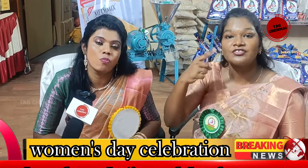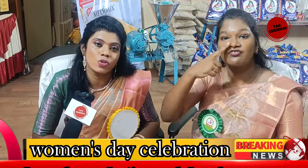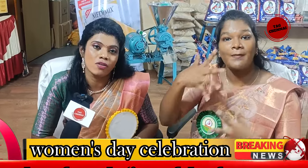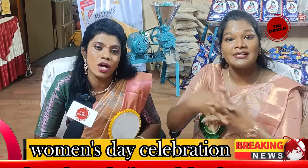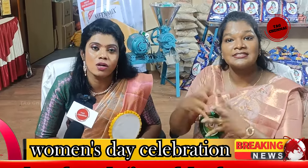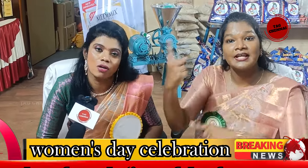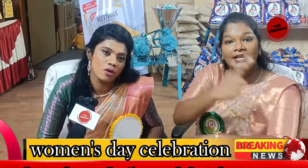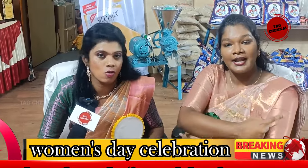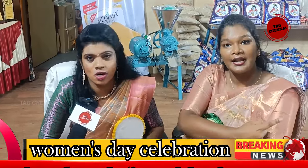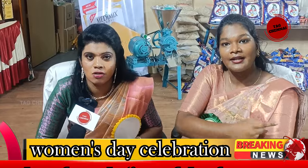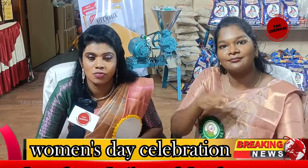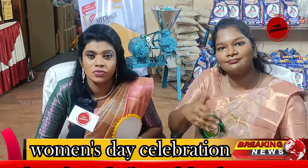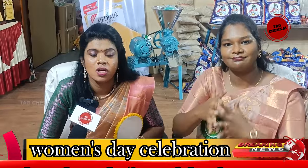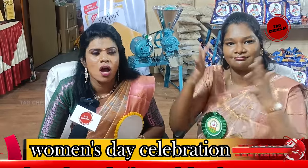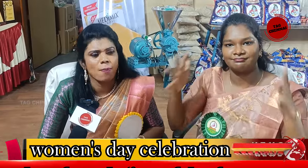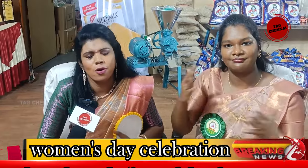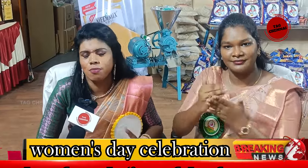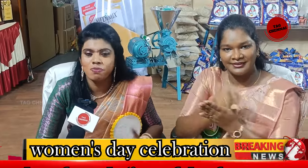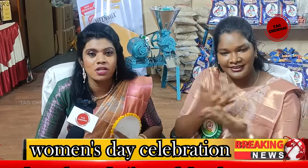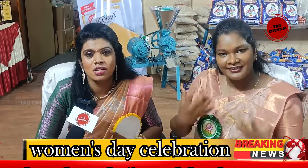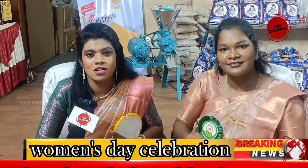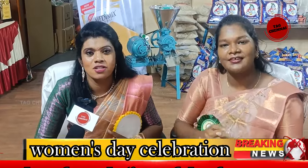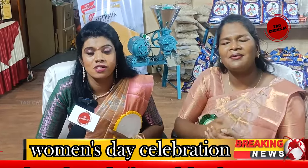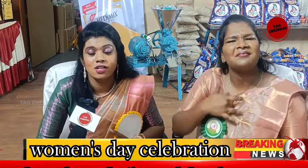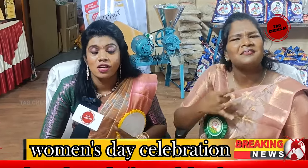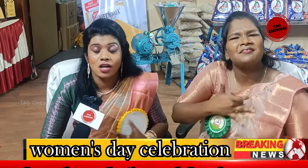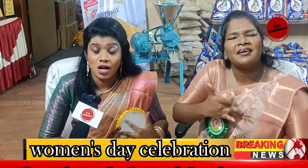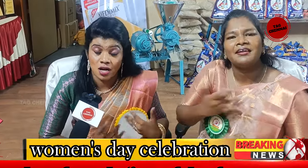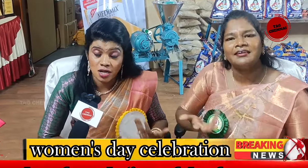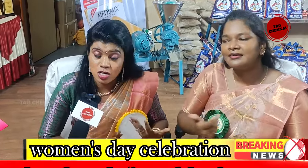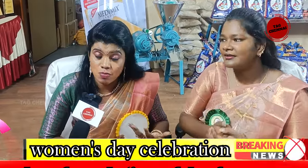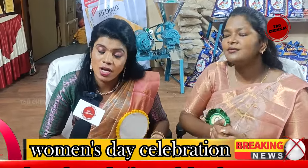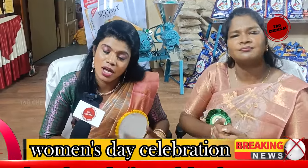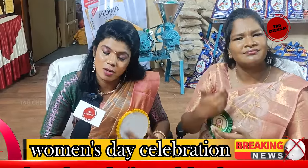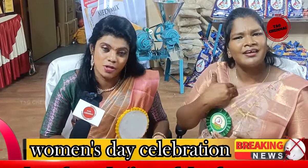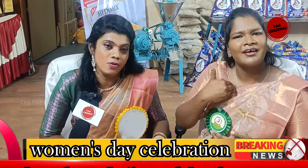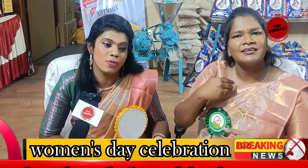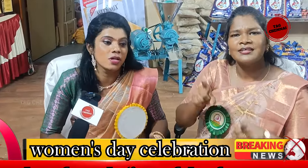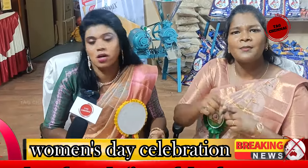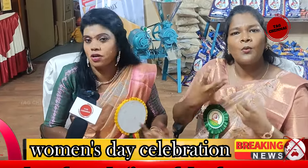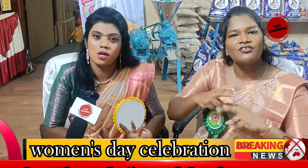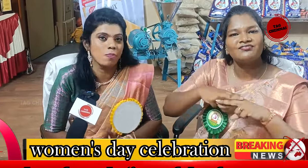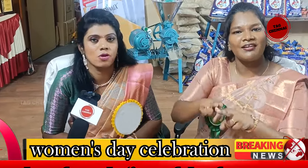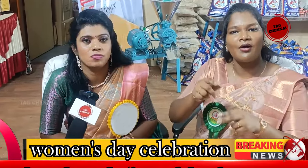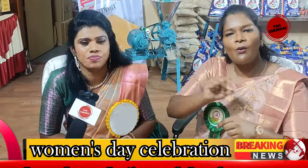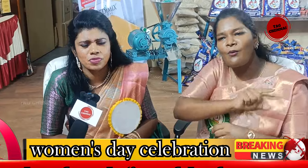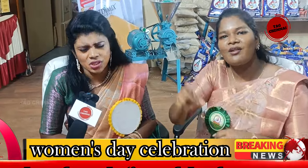இந்த கொண்டாடினோம். அப்போ ரொம்ப ஃபீலிங்காக இருந்துச்சு. நான் என்ன நினச்சோமோ அதை எப்பவுமே ஃபீல் பண்ணி எல்லோரும் ஹெல்ப் பண்ணோம்.